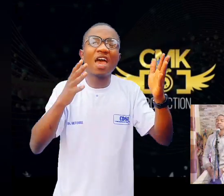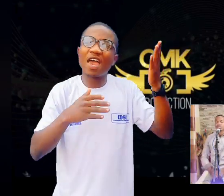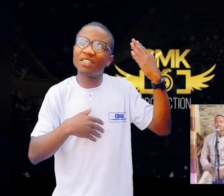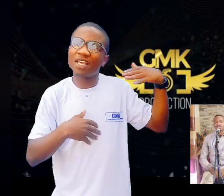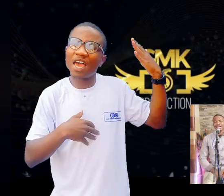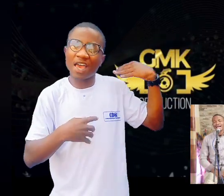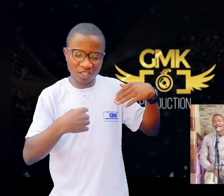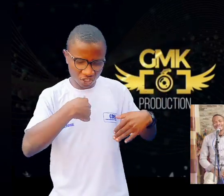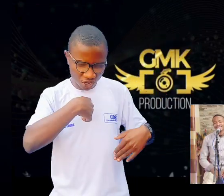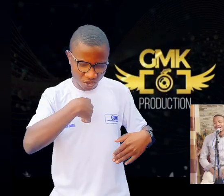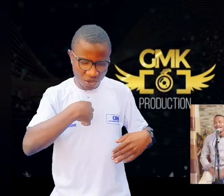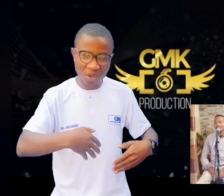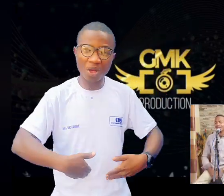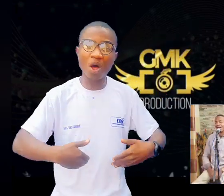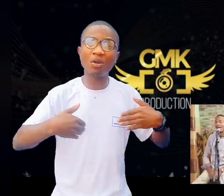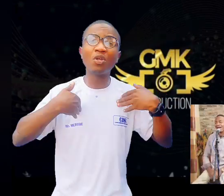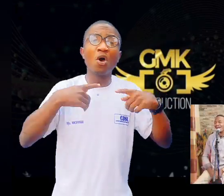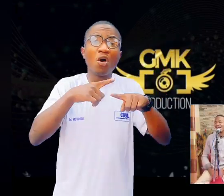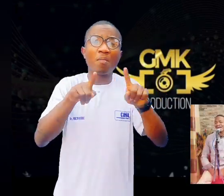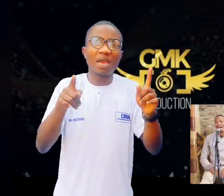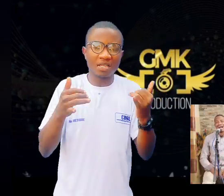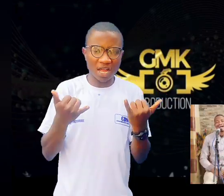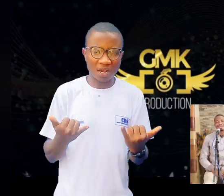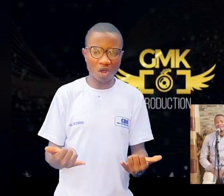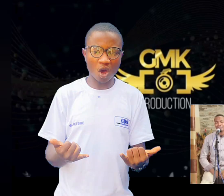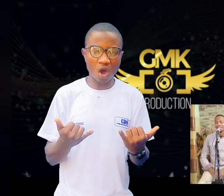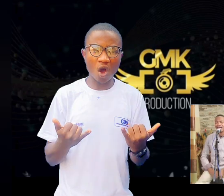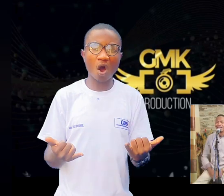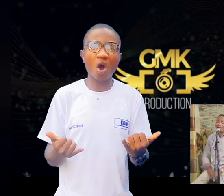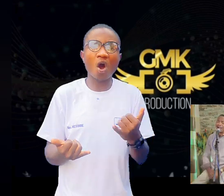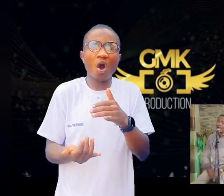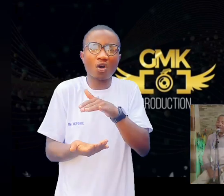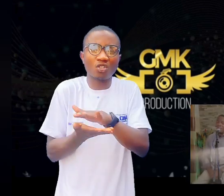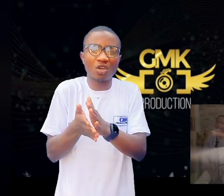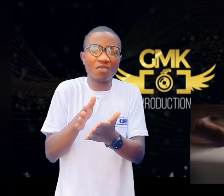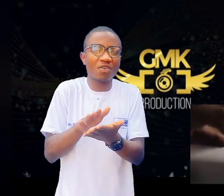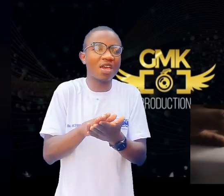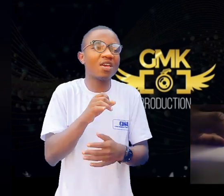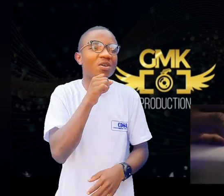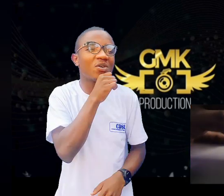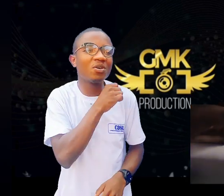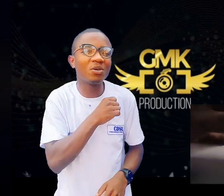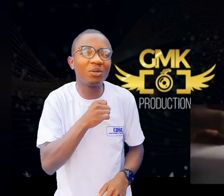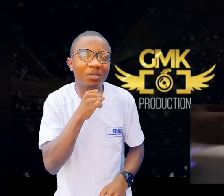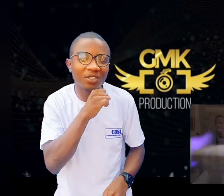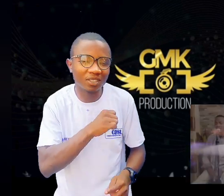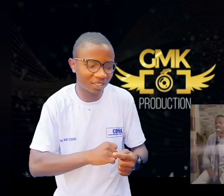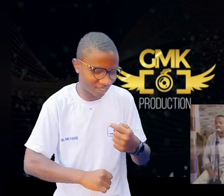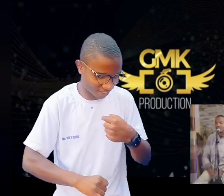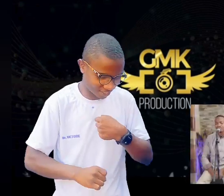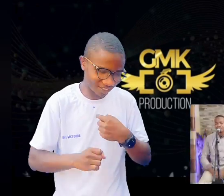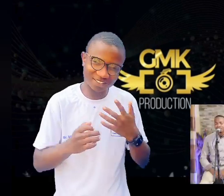Alléluia. J'étais jeune, mais alors je